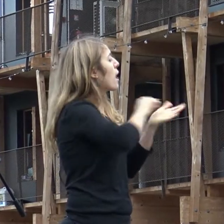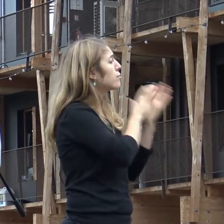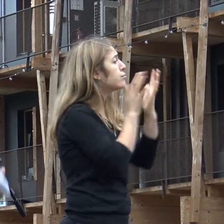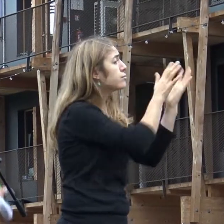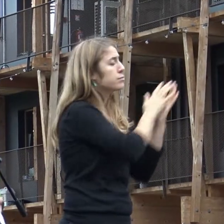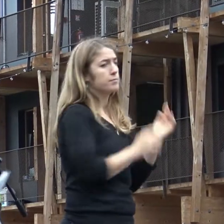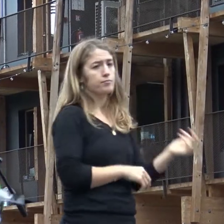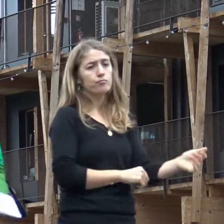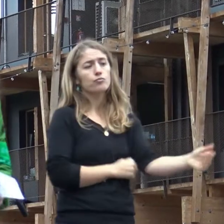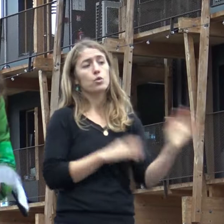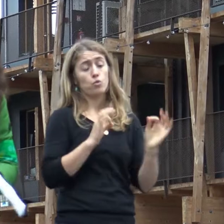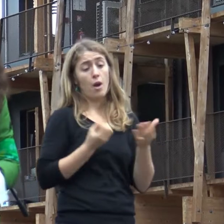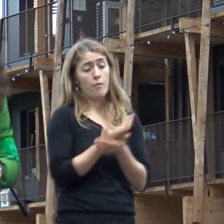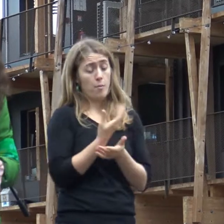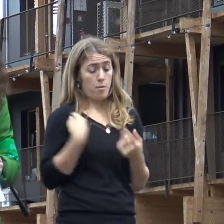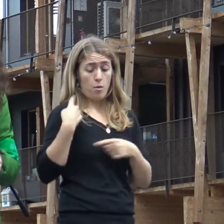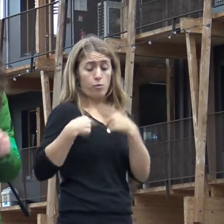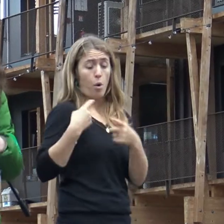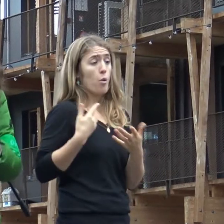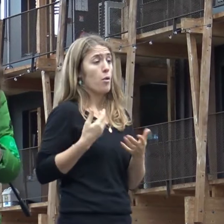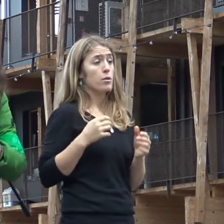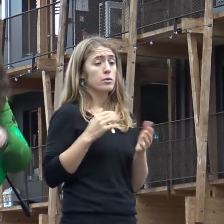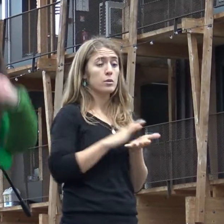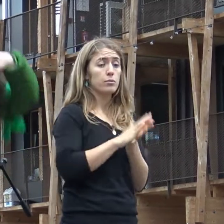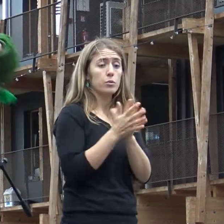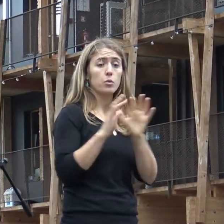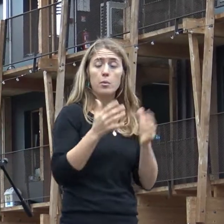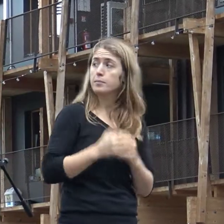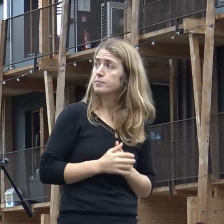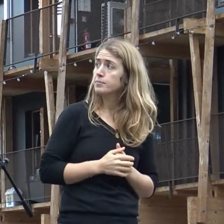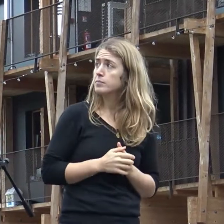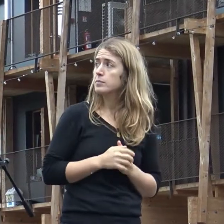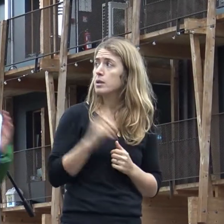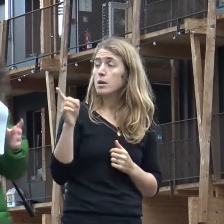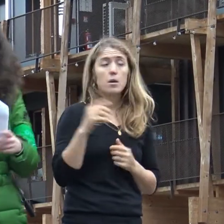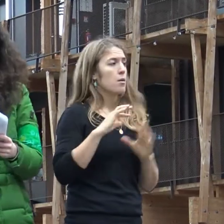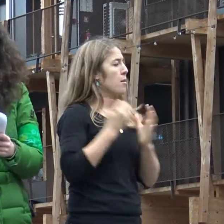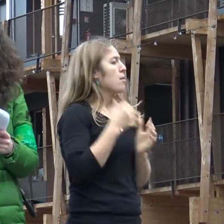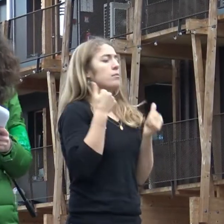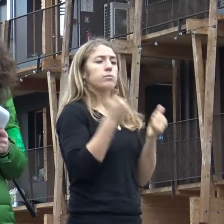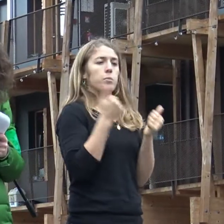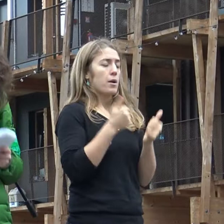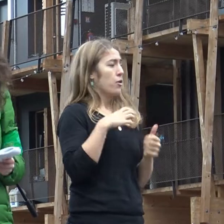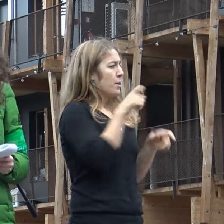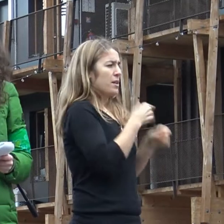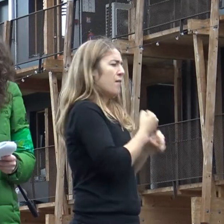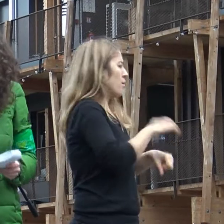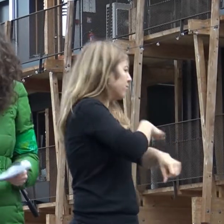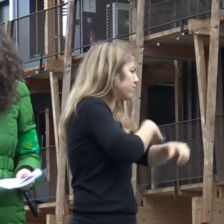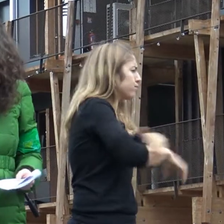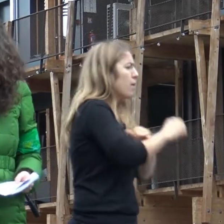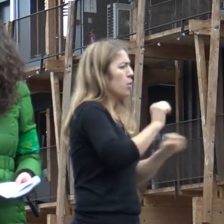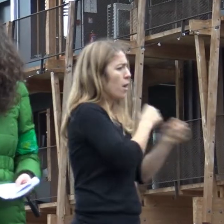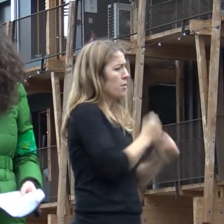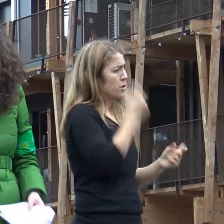en 2 mots là où on en est. Donc ça, c'est vraiment top. Je pense qu'il y en a qui ont beaucoup, beaucoup bossé pour qu'aujourd'hui ça se fasse. Ça